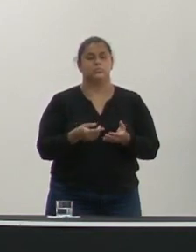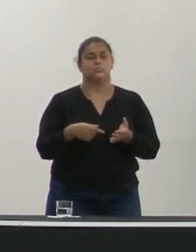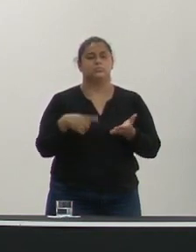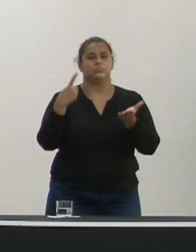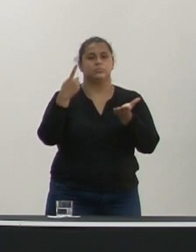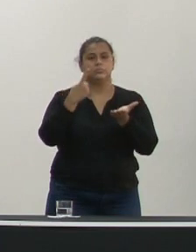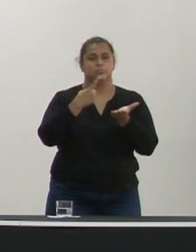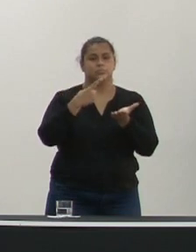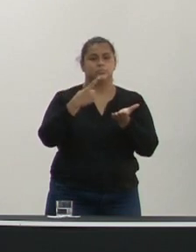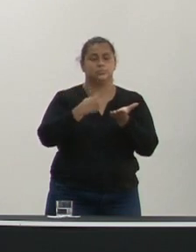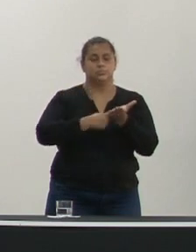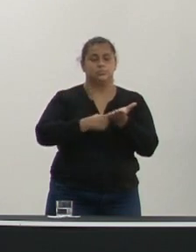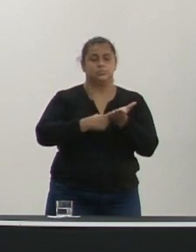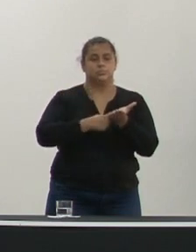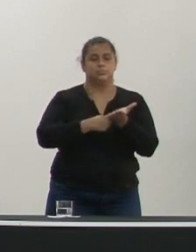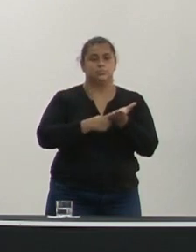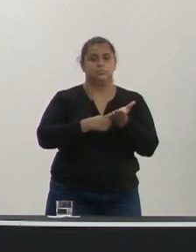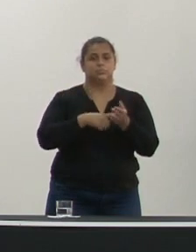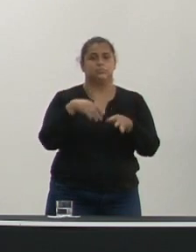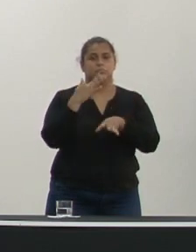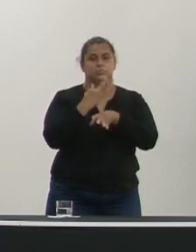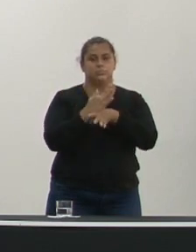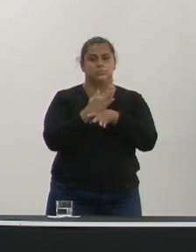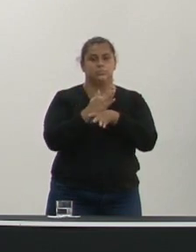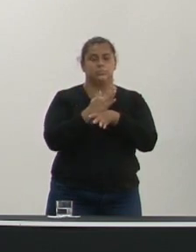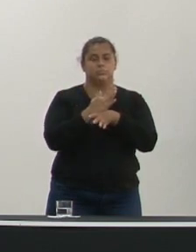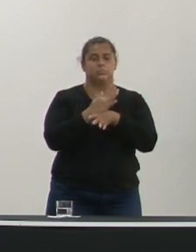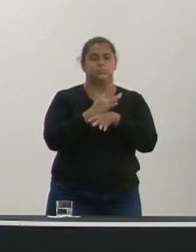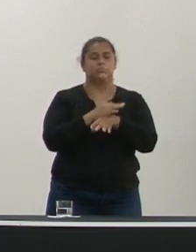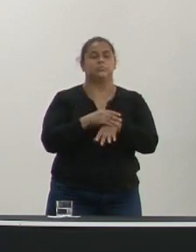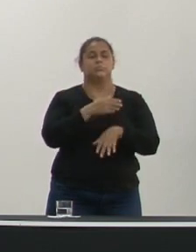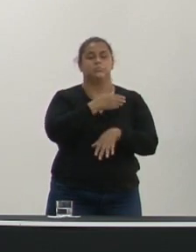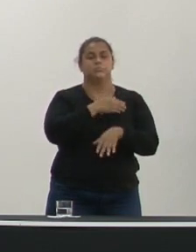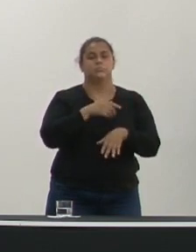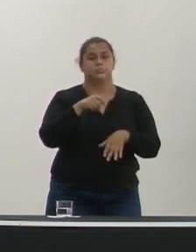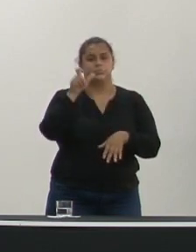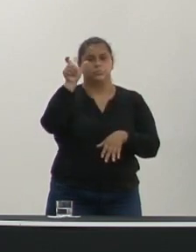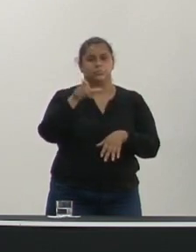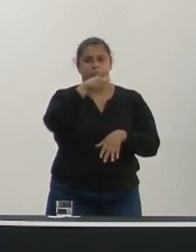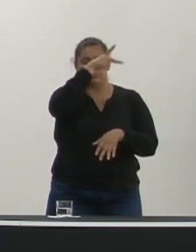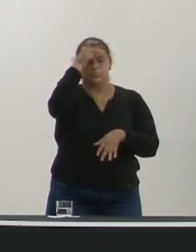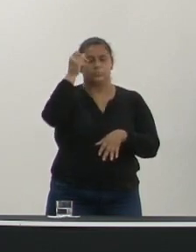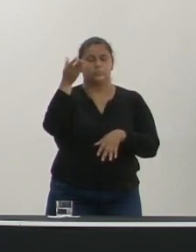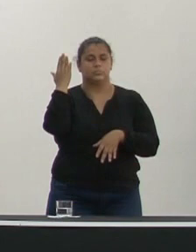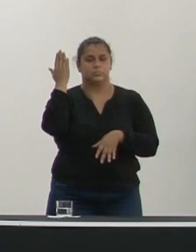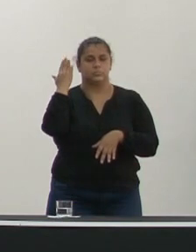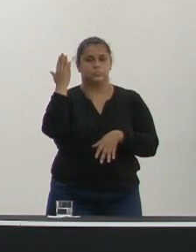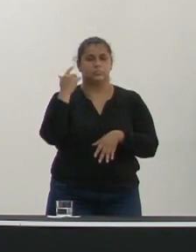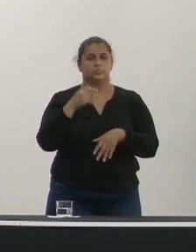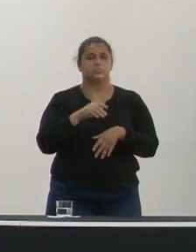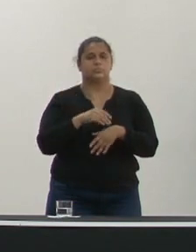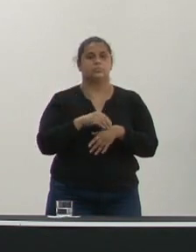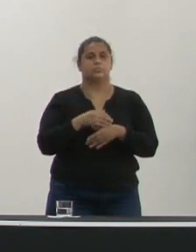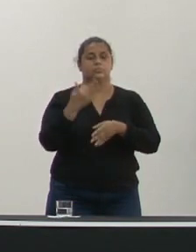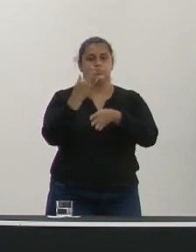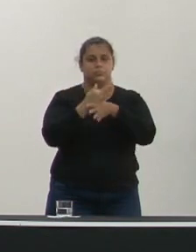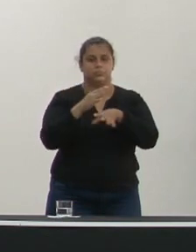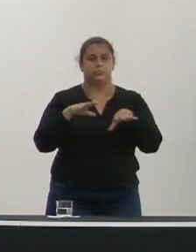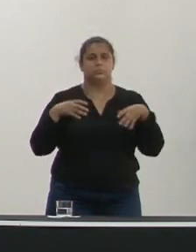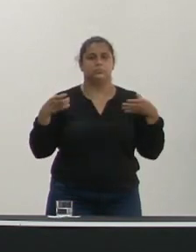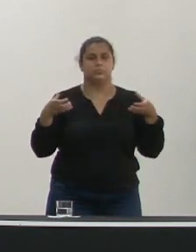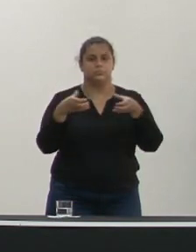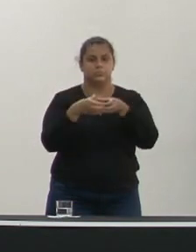ausência do ex-prefeito Aloysio Santos Júnior à oitiva da comissão de hoje. Chiquinha,